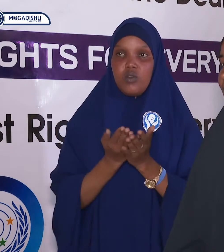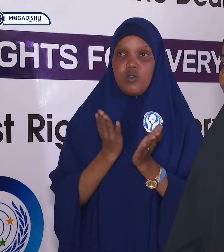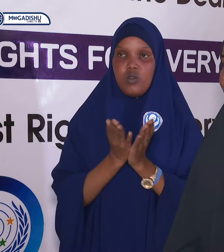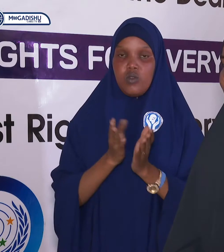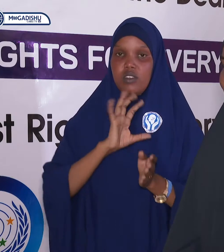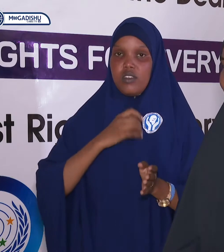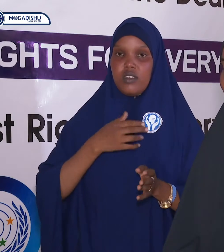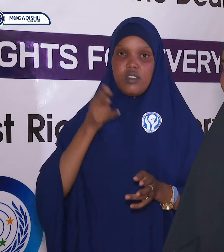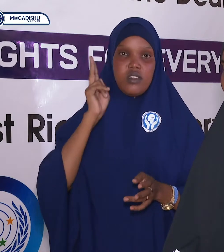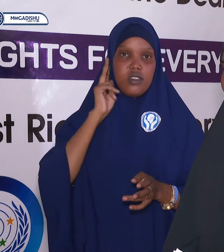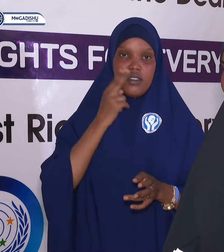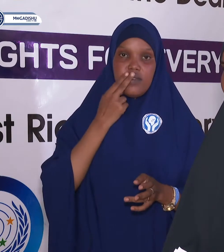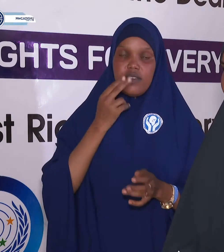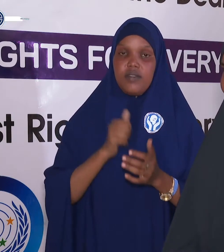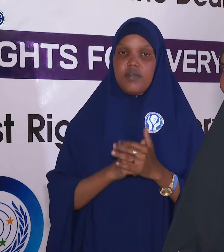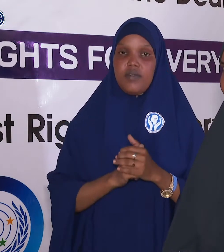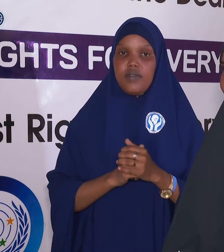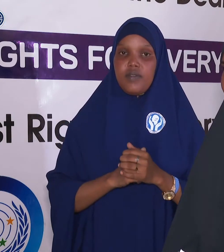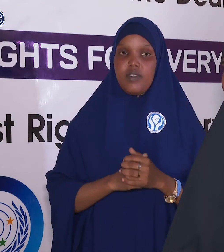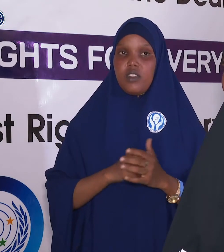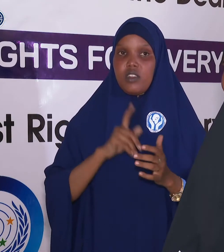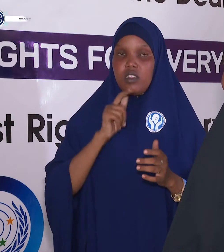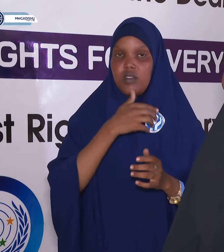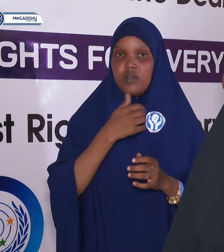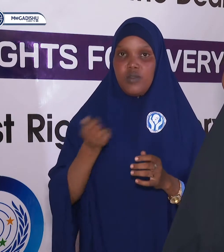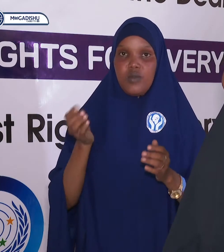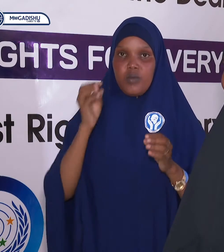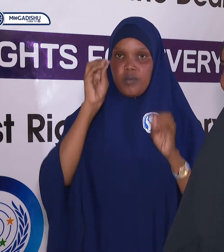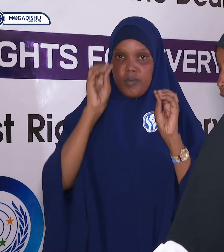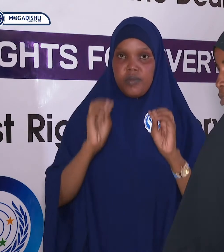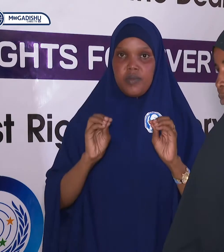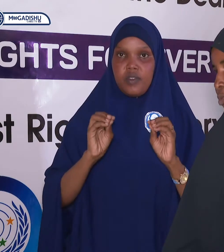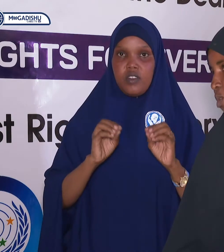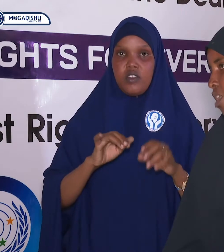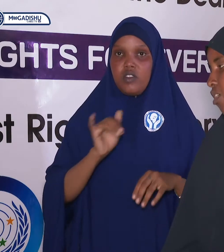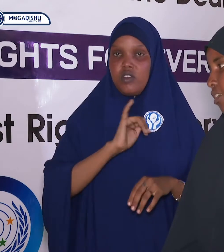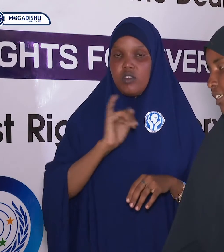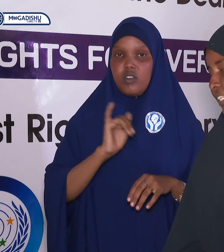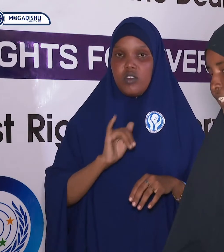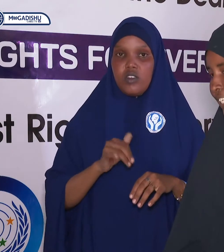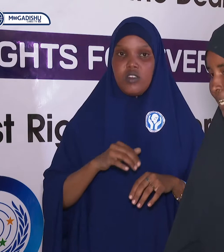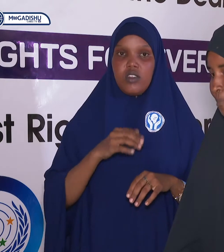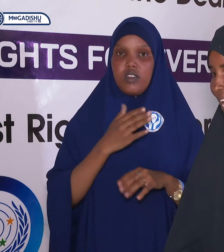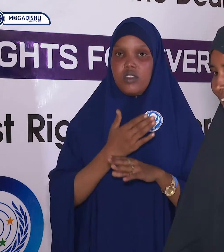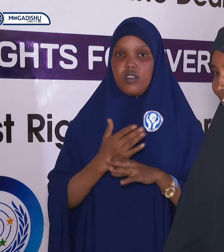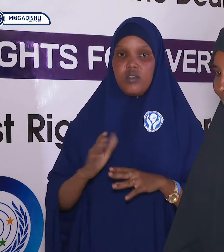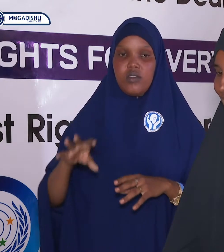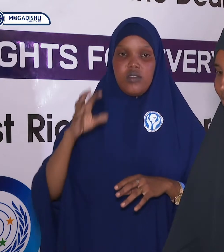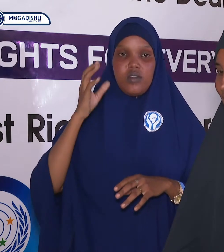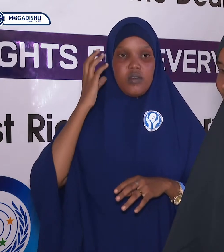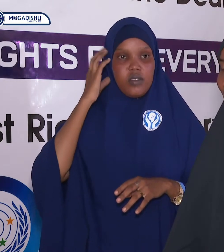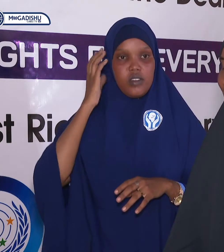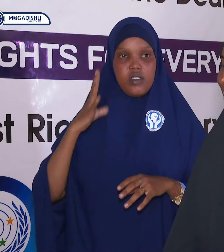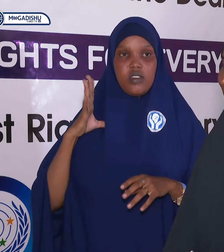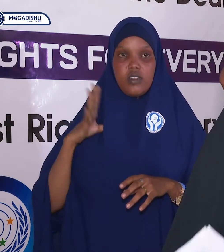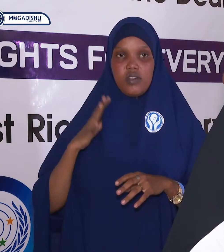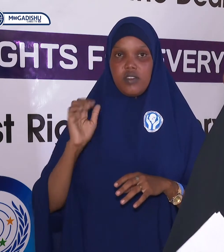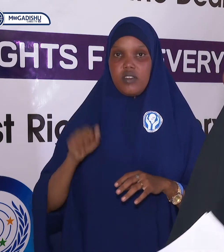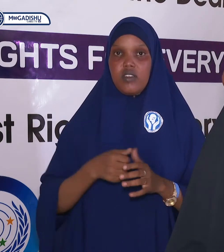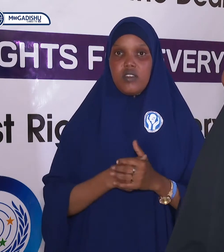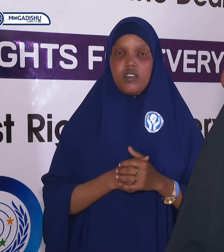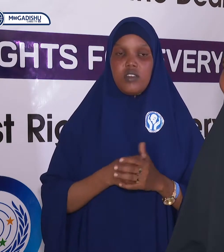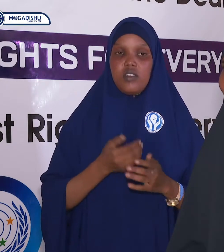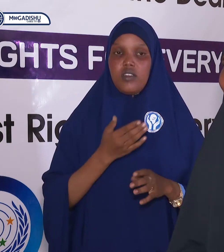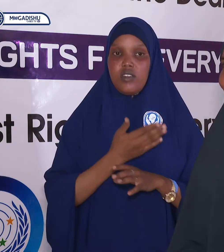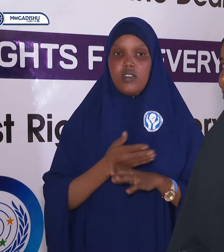ah, taasi oo macalimiintana sidoo kaleeta ay yihiin qaarkood kuwa maqalka naafa ah, inta kale